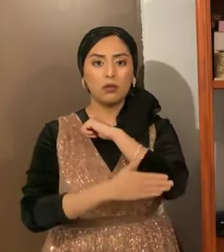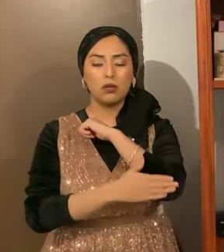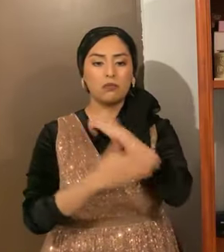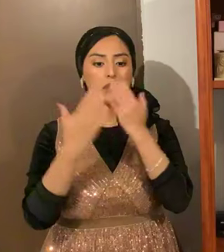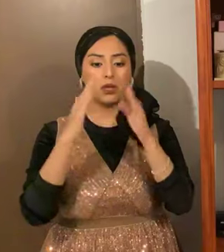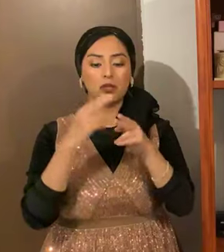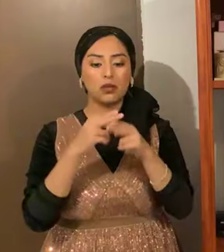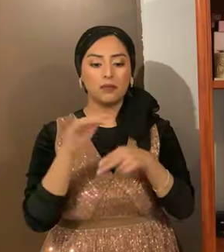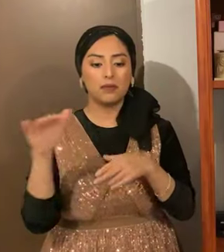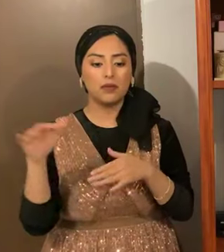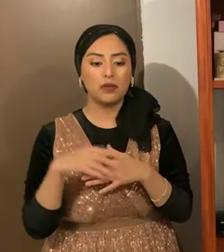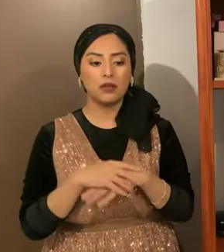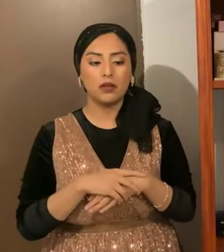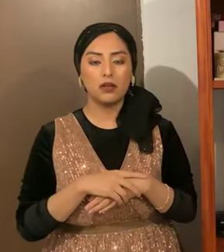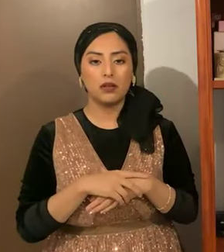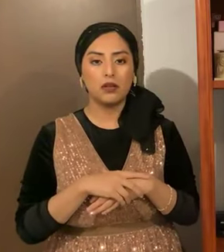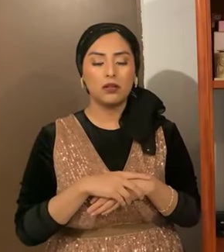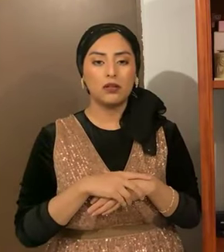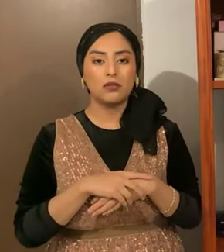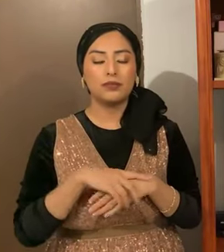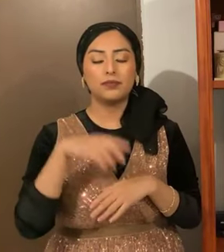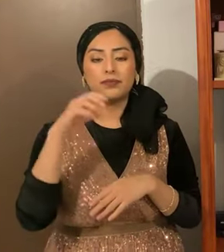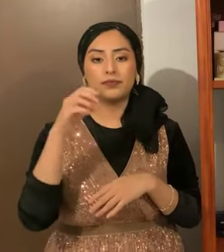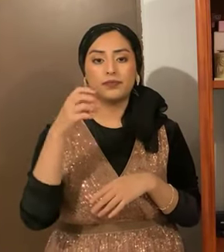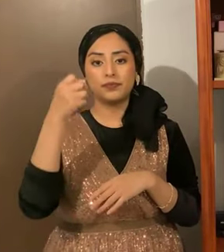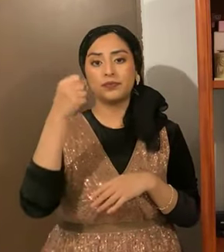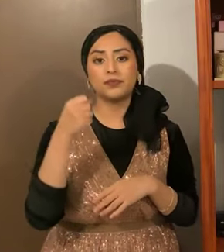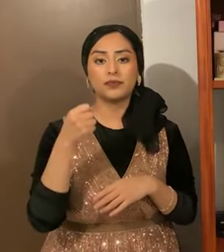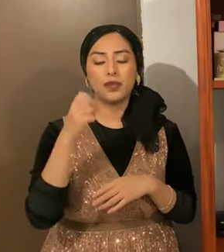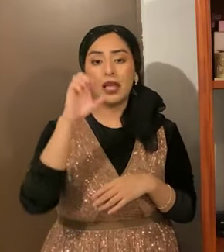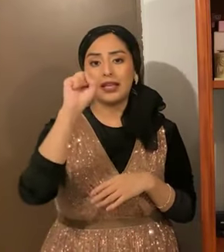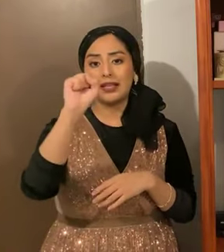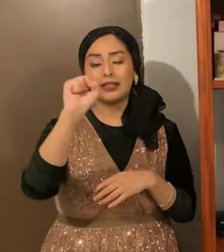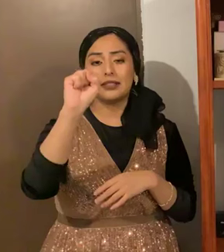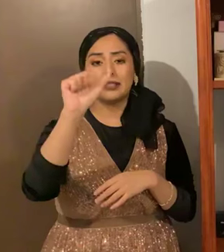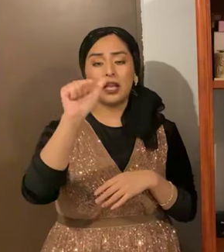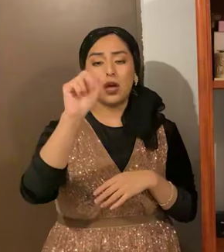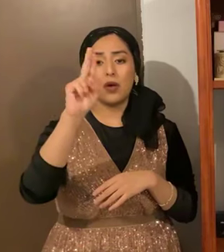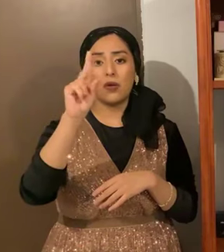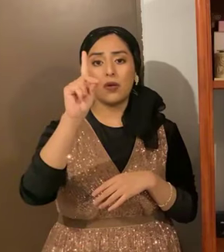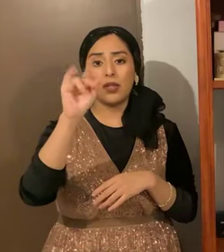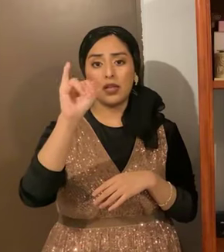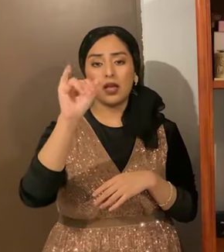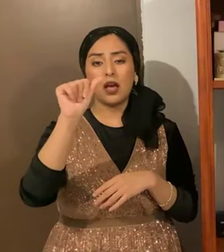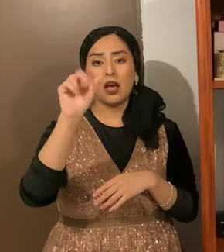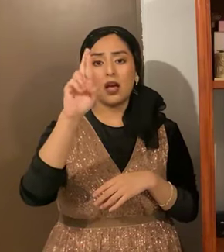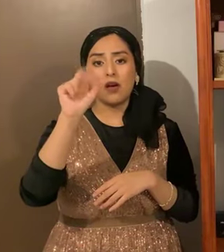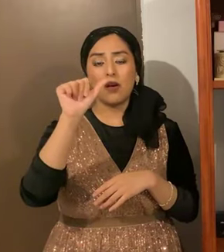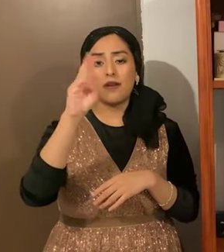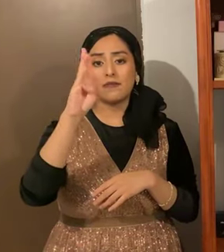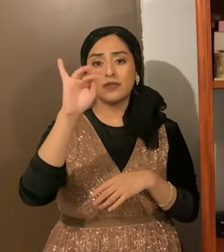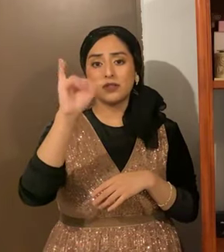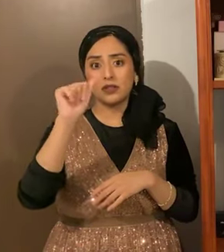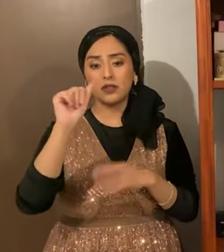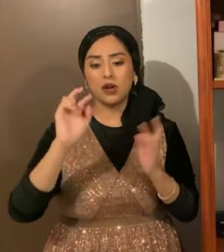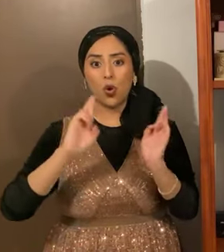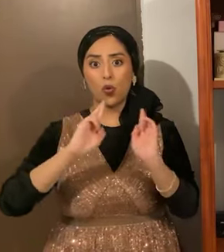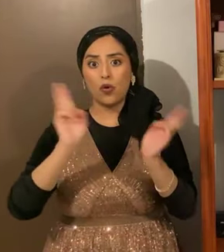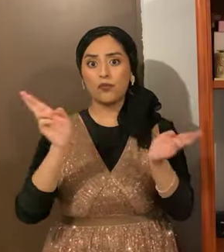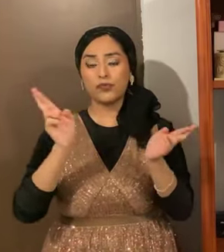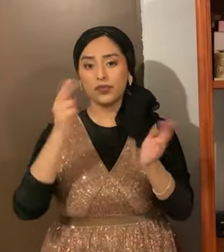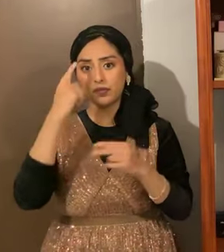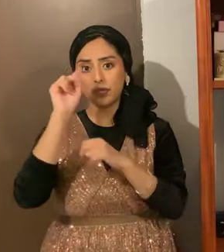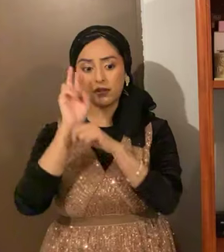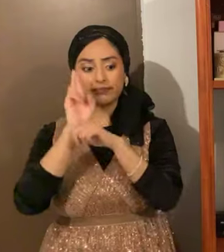Arabia, por otro lado, Arabia Saudita, está lista para desplegar su fuerza aérea contra los